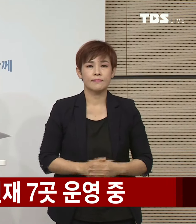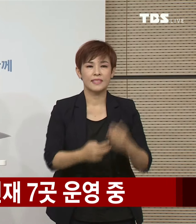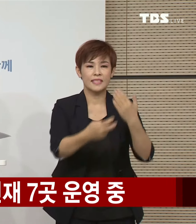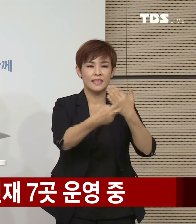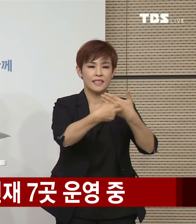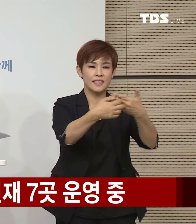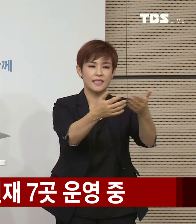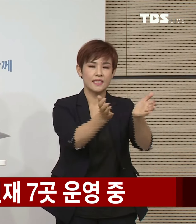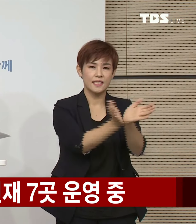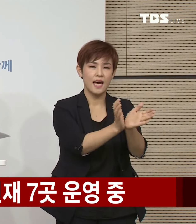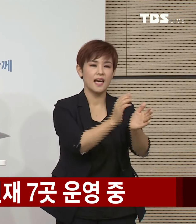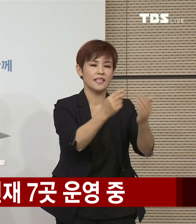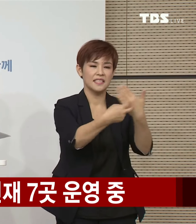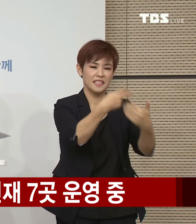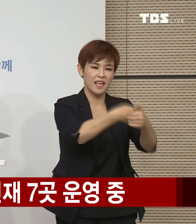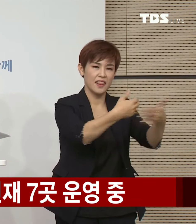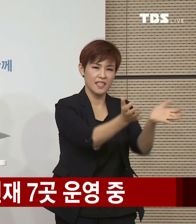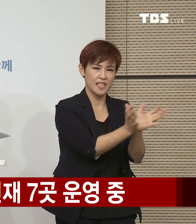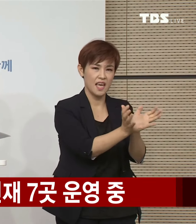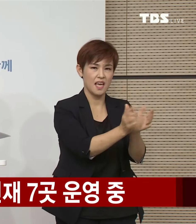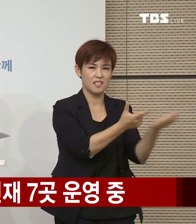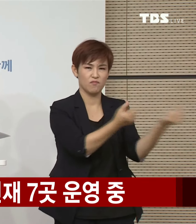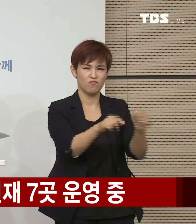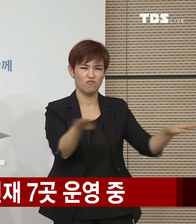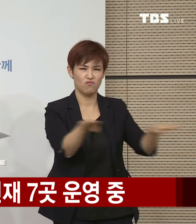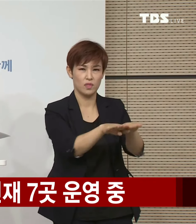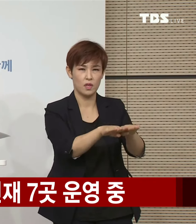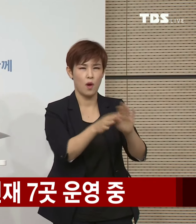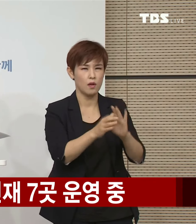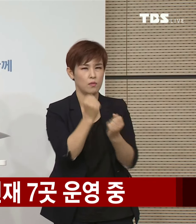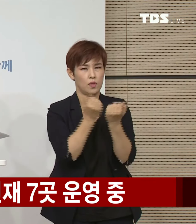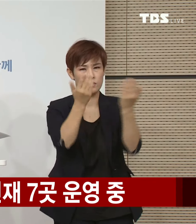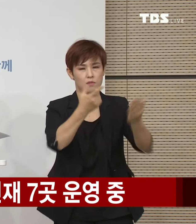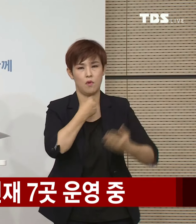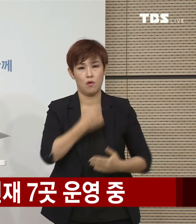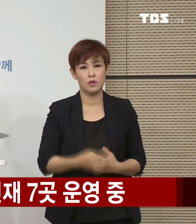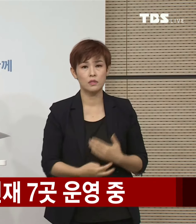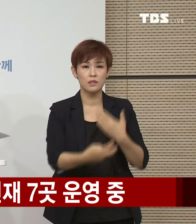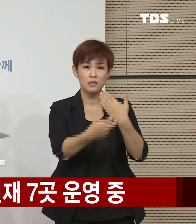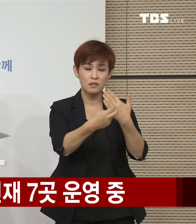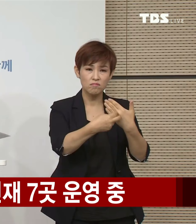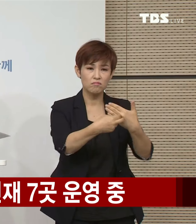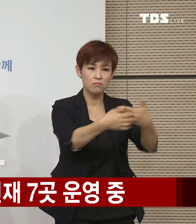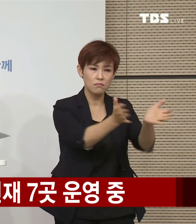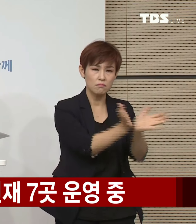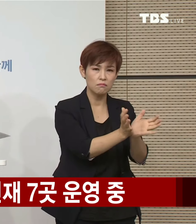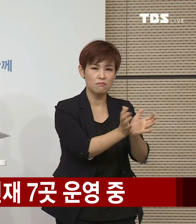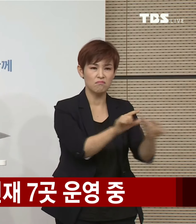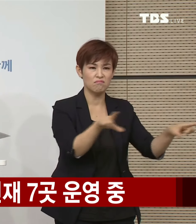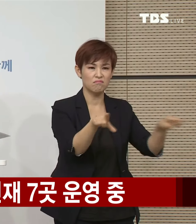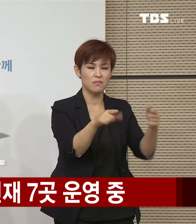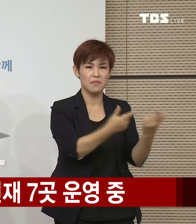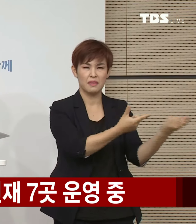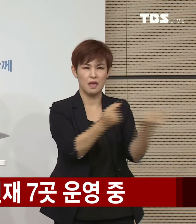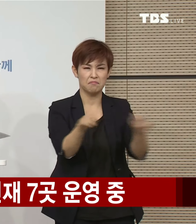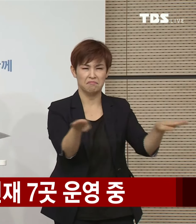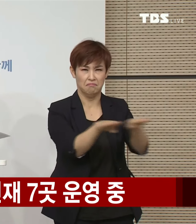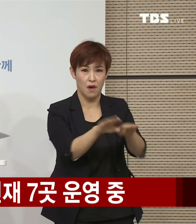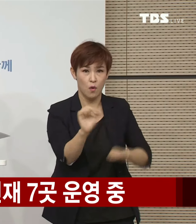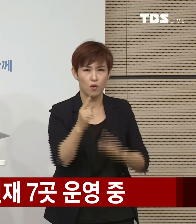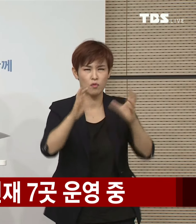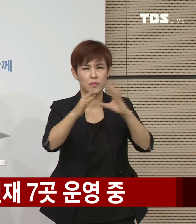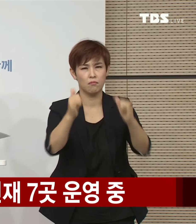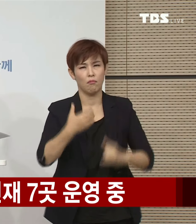의사단체 집단휴진과 관련하여 말씀드리겠습니다. 의료계의 집단 행동으로 인해 국민들께서 걱정하시는 현